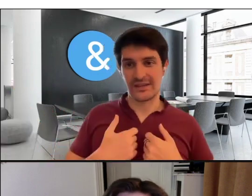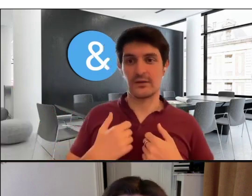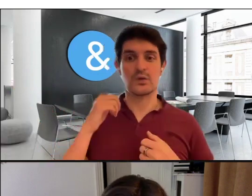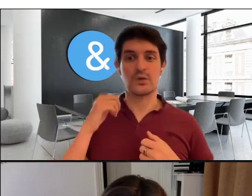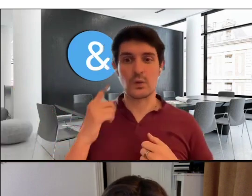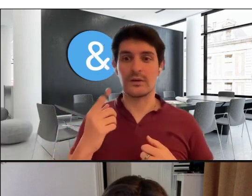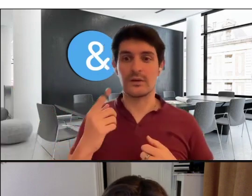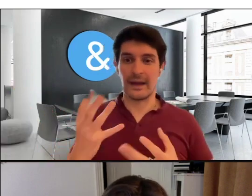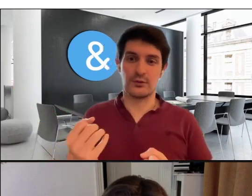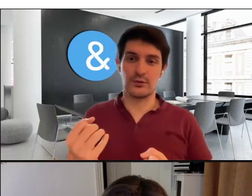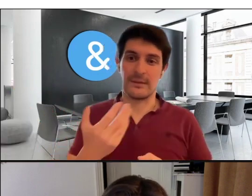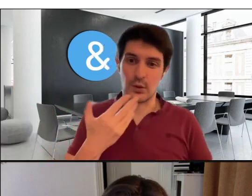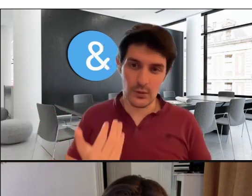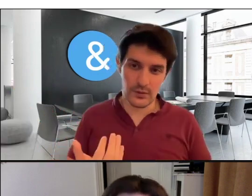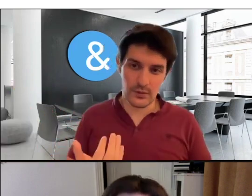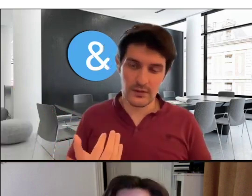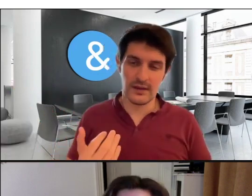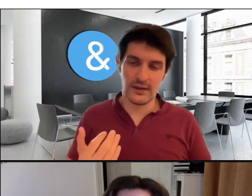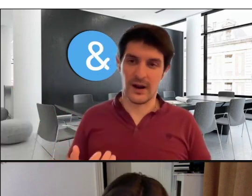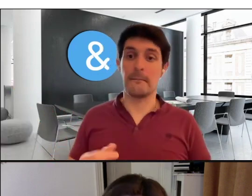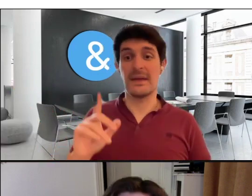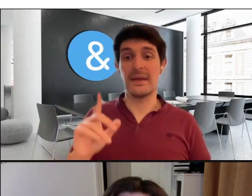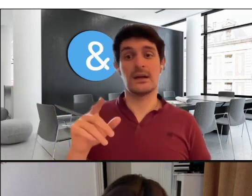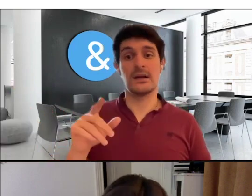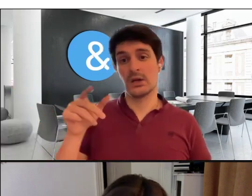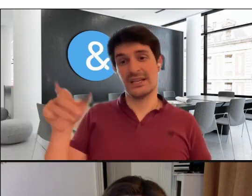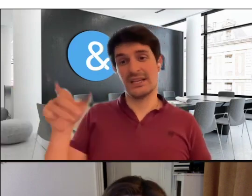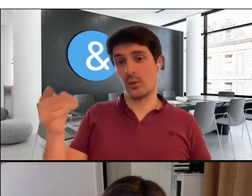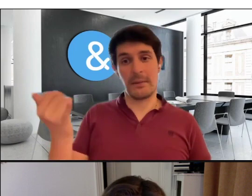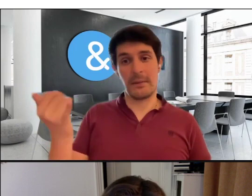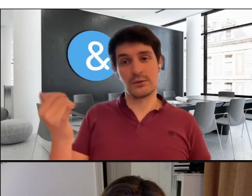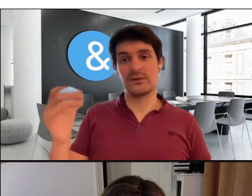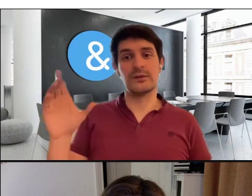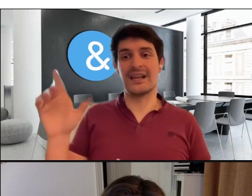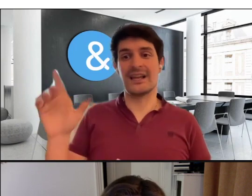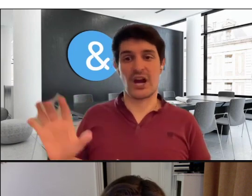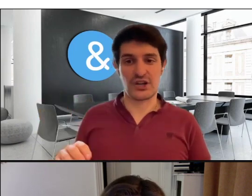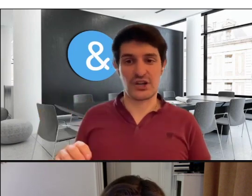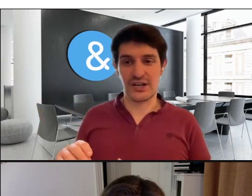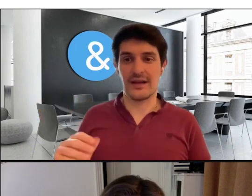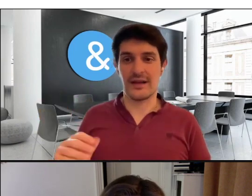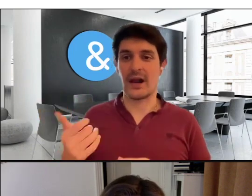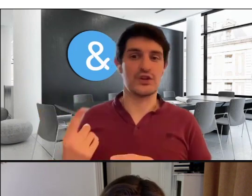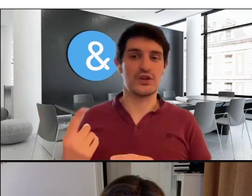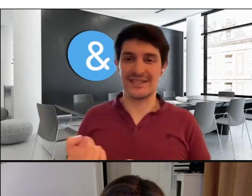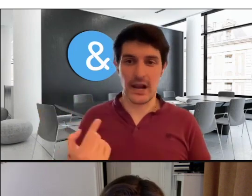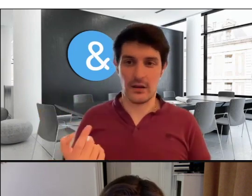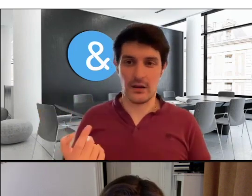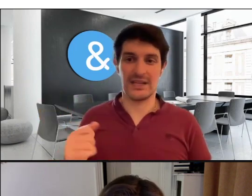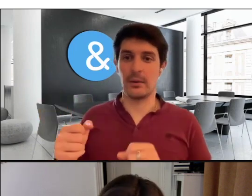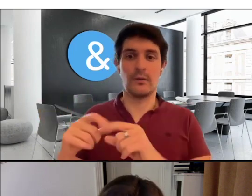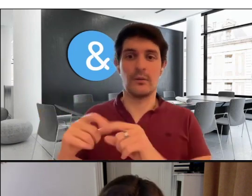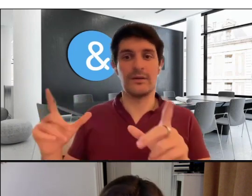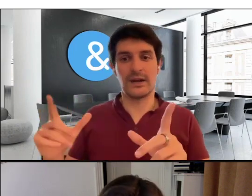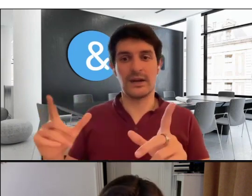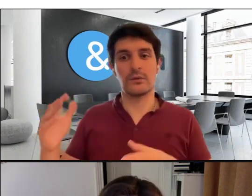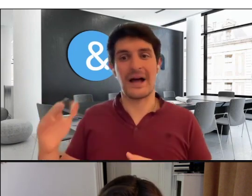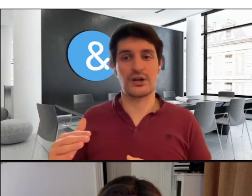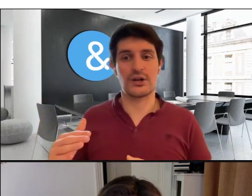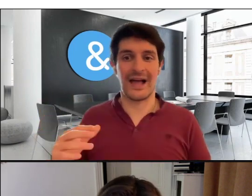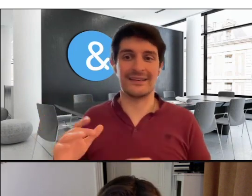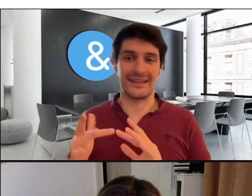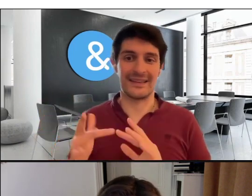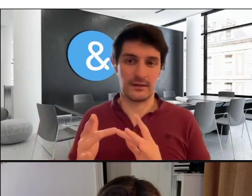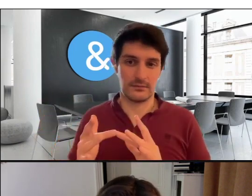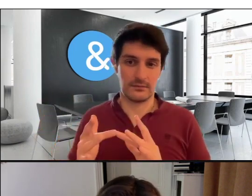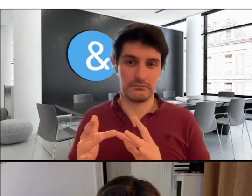son capturait mieux. Voilà. Mais ils n'auront pas besoin de télécharger un logiciel. Ils peuvent ouvrir une page internet.